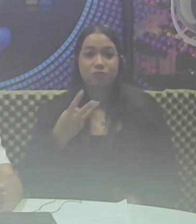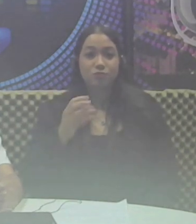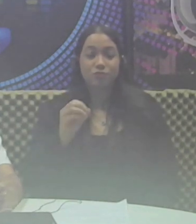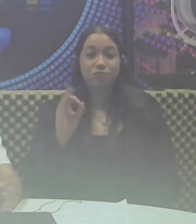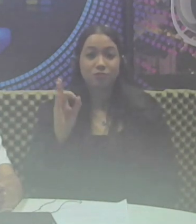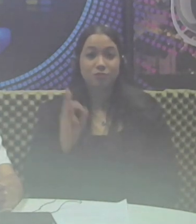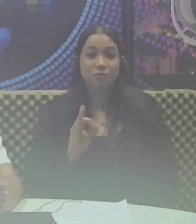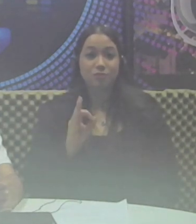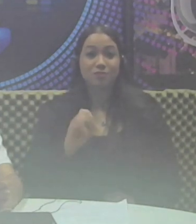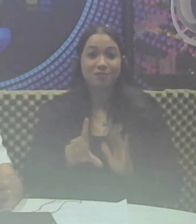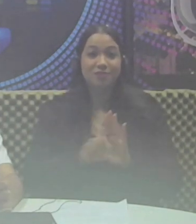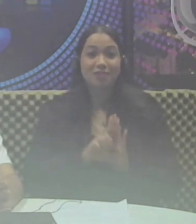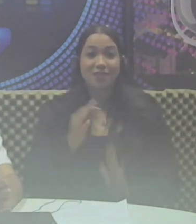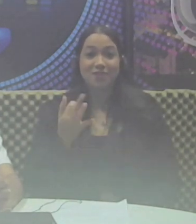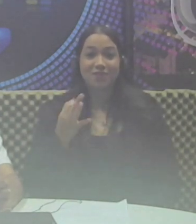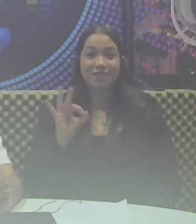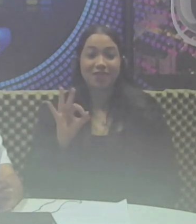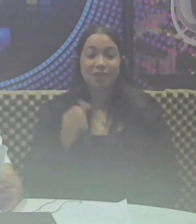preconizados pela Lei Federal